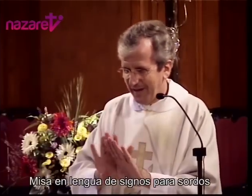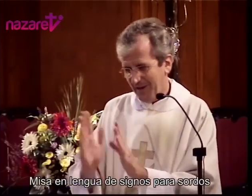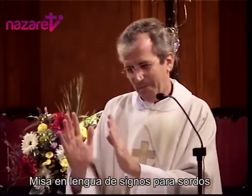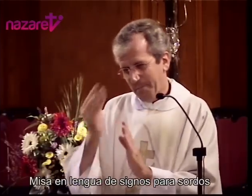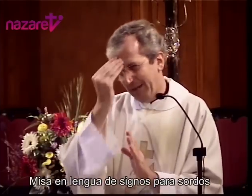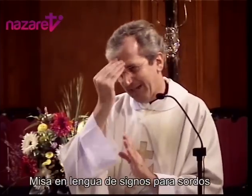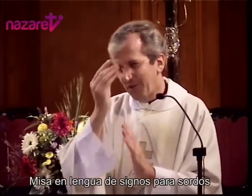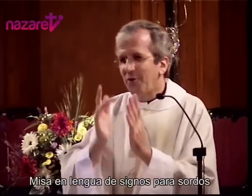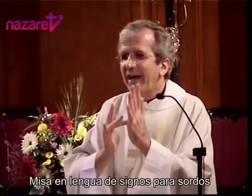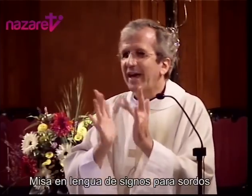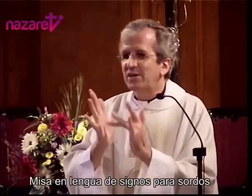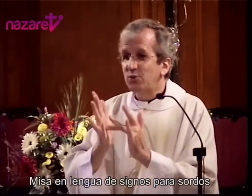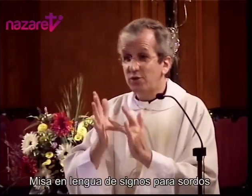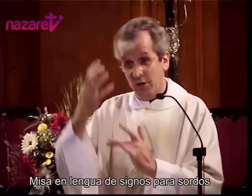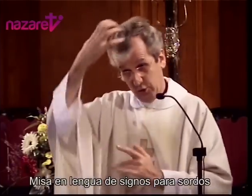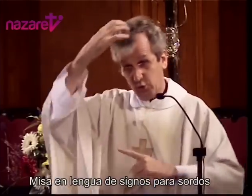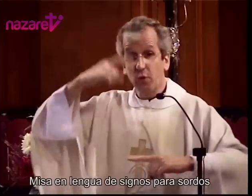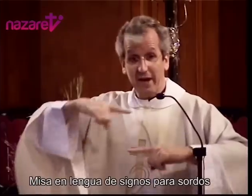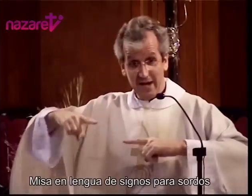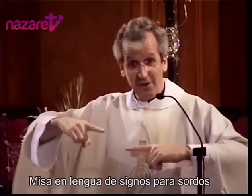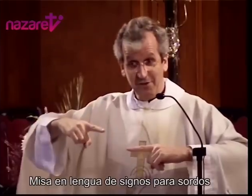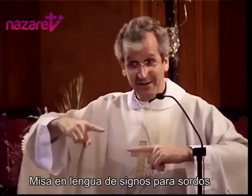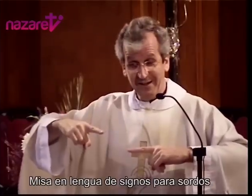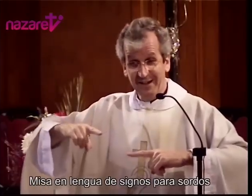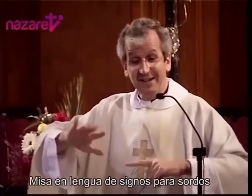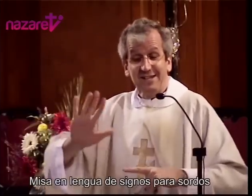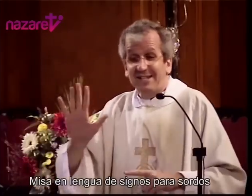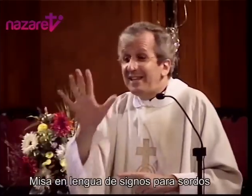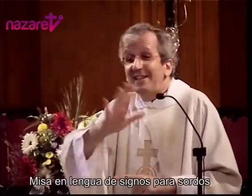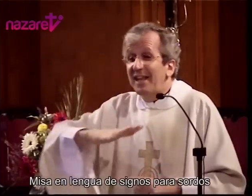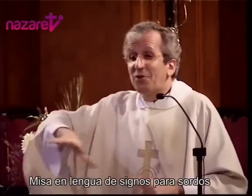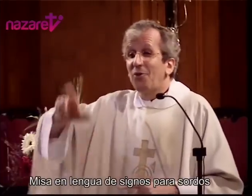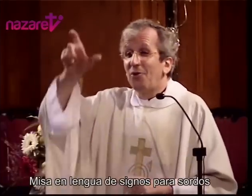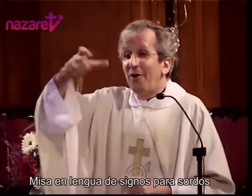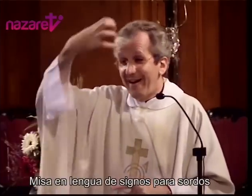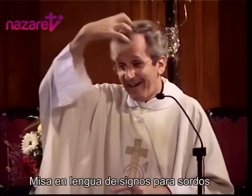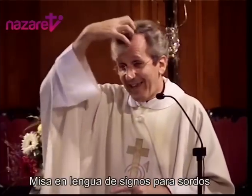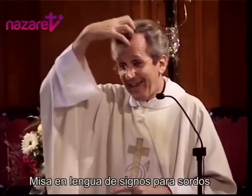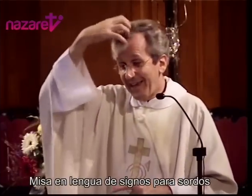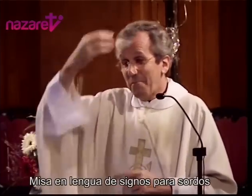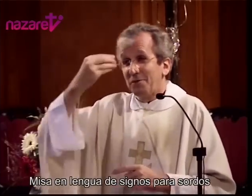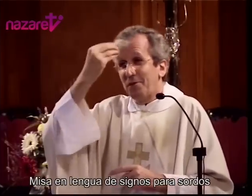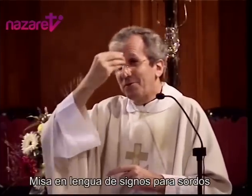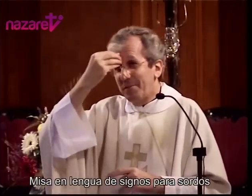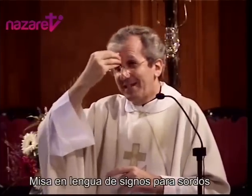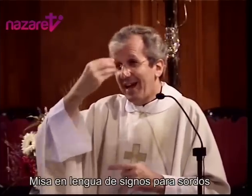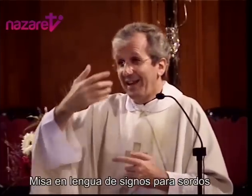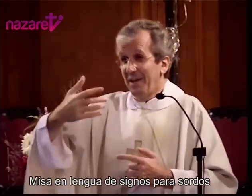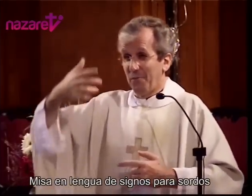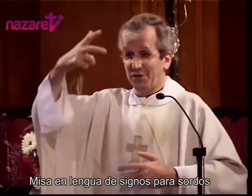pensando en Jesús, su reinado. Si de todo rey, pues podemos pensar, pues